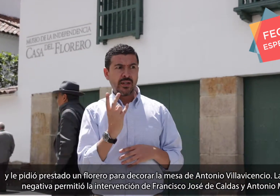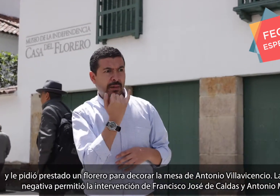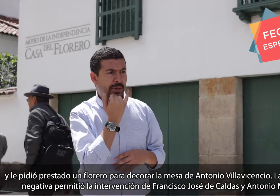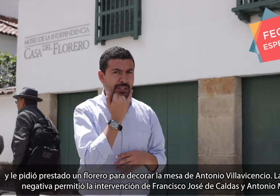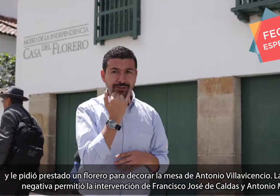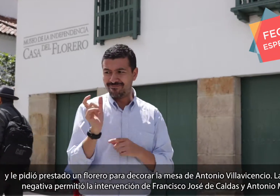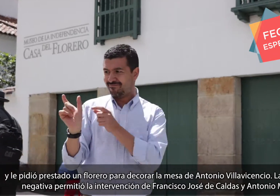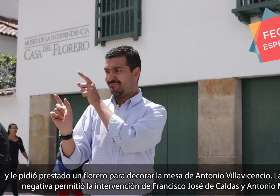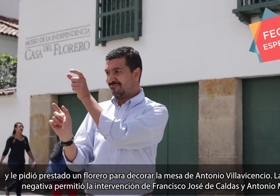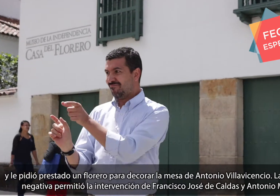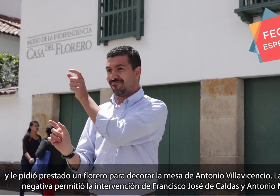Música